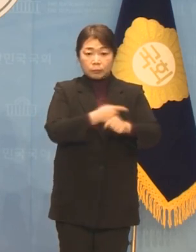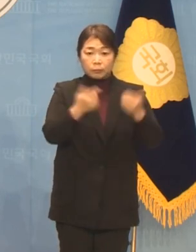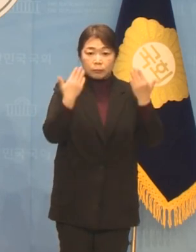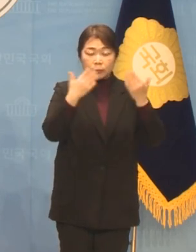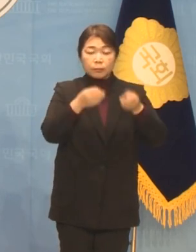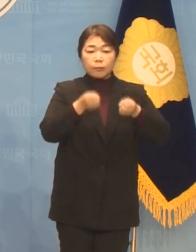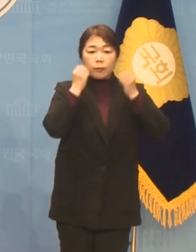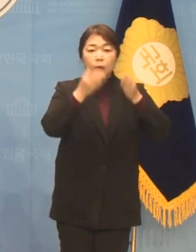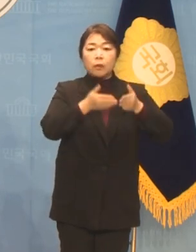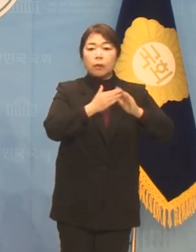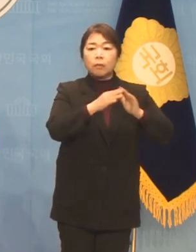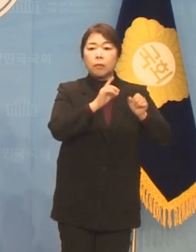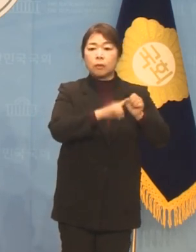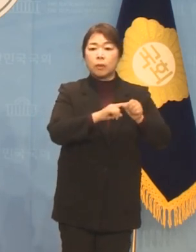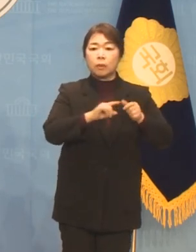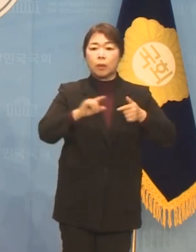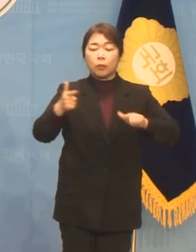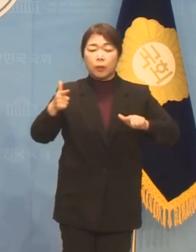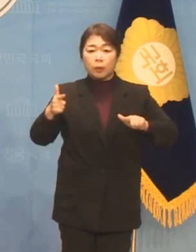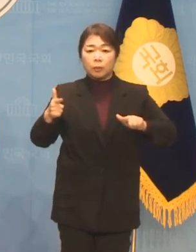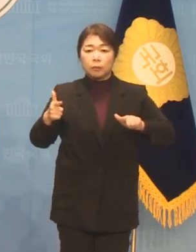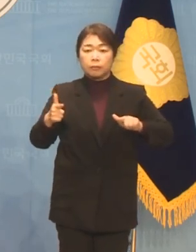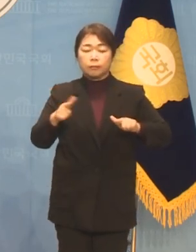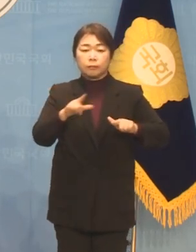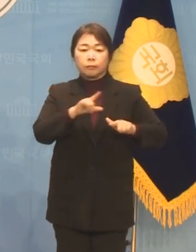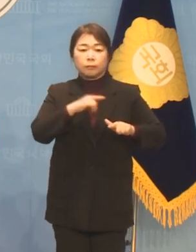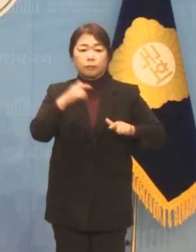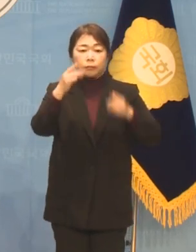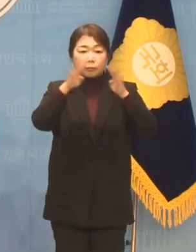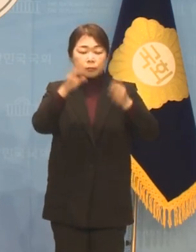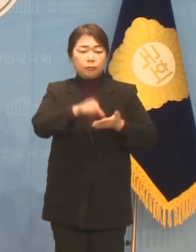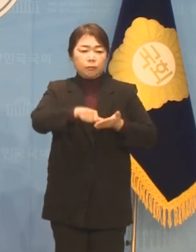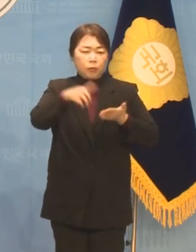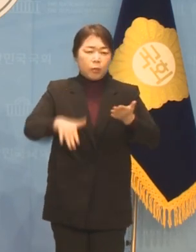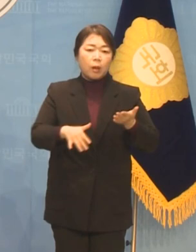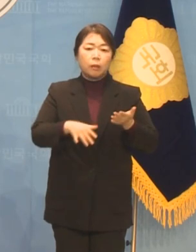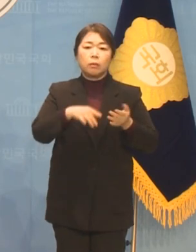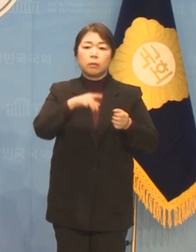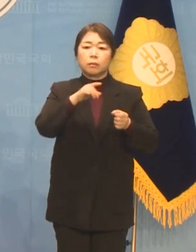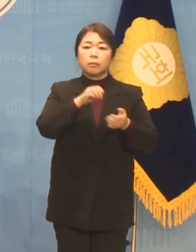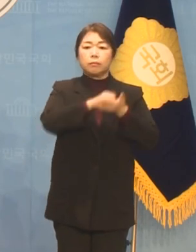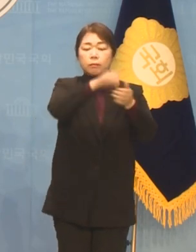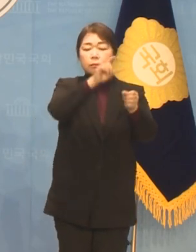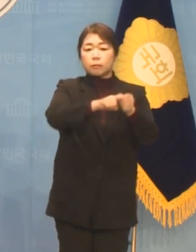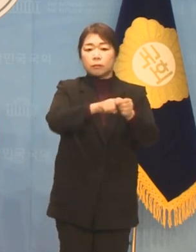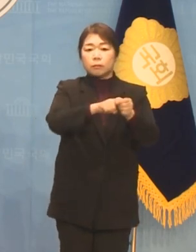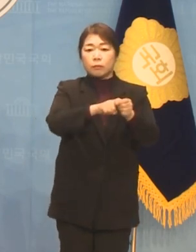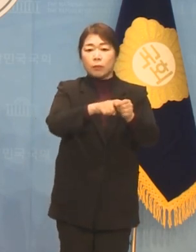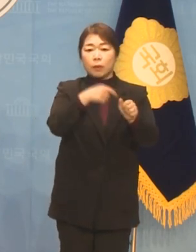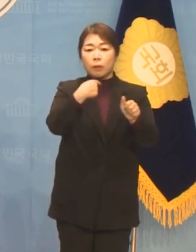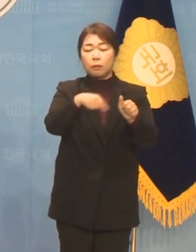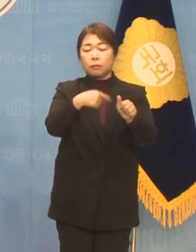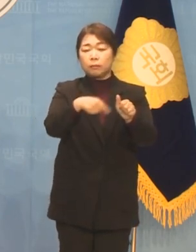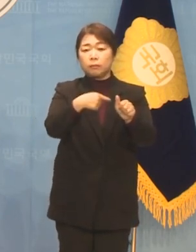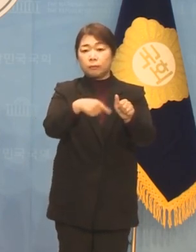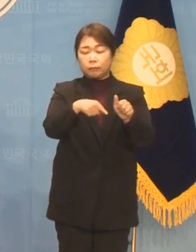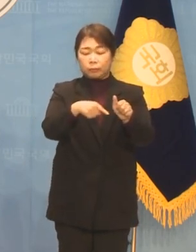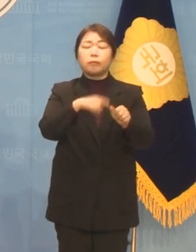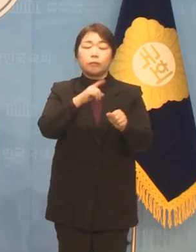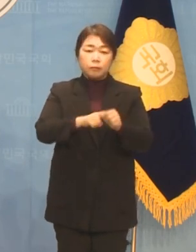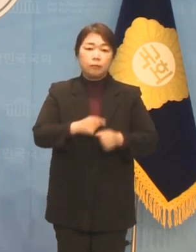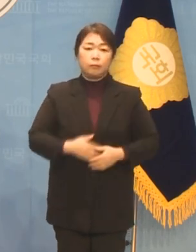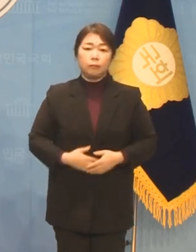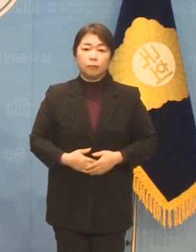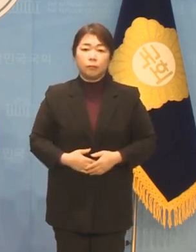설립 취지와는 무관하게 명문대 진학을 위한 입시 학원으로 변질되었음을 쉽게 알 수